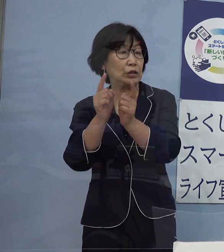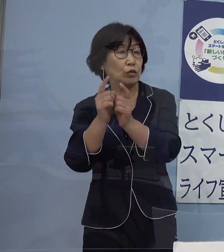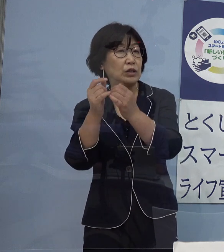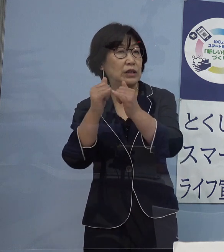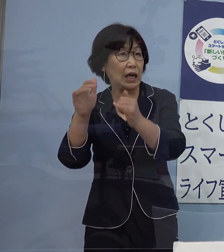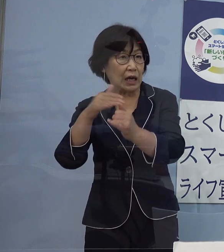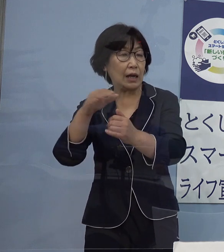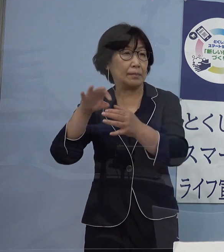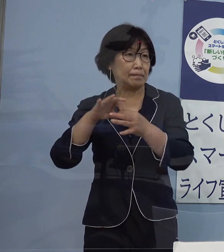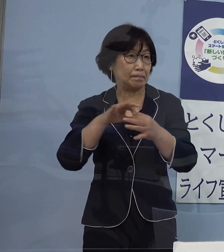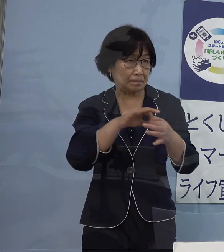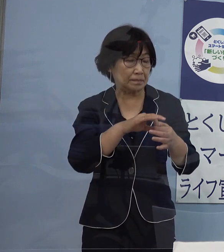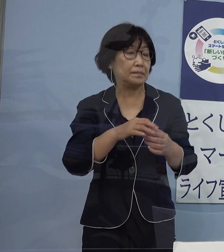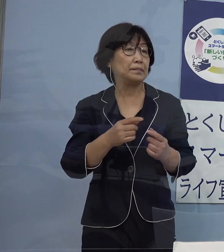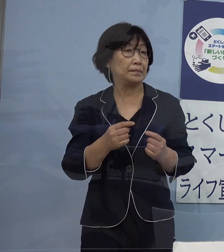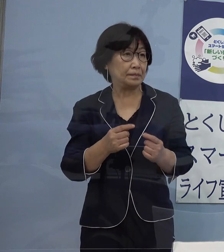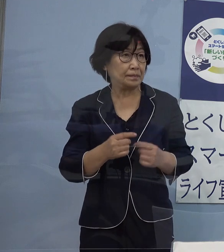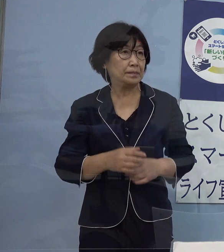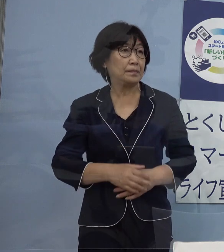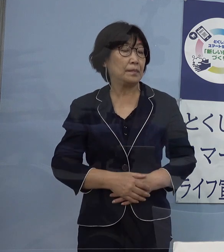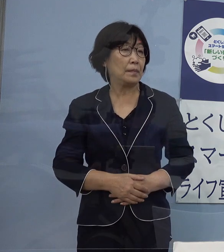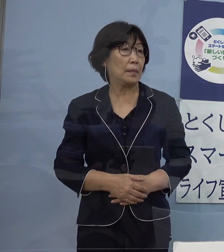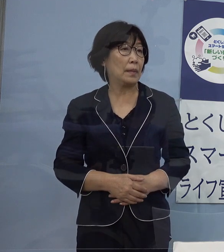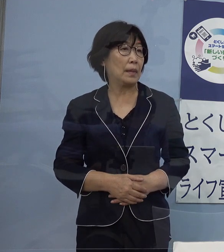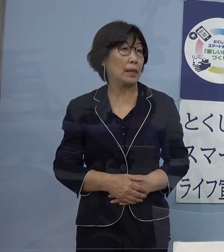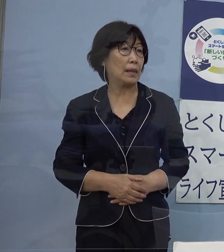玉突きですね。